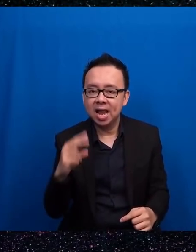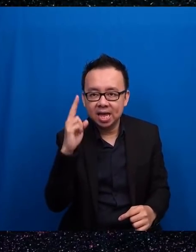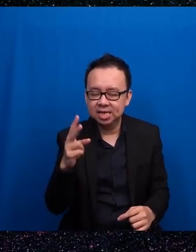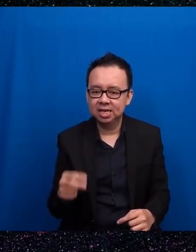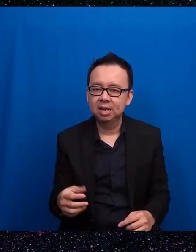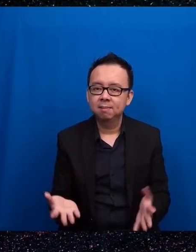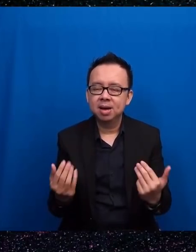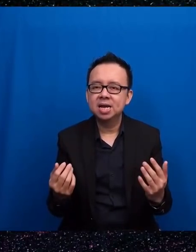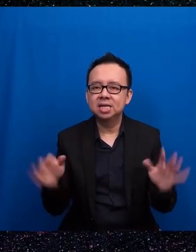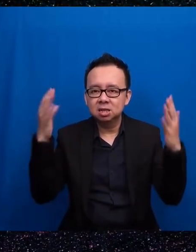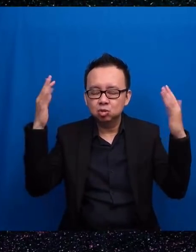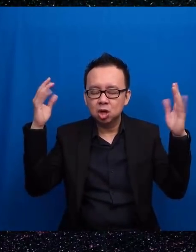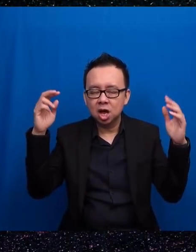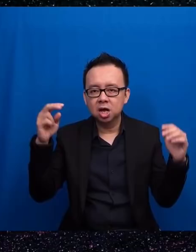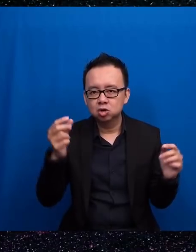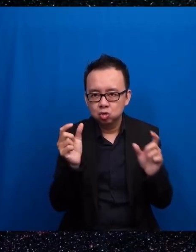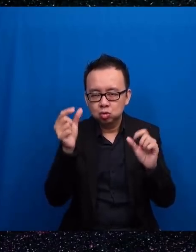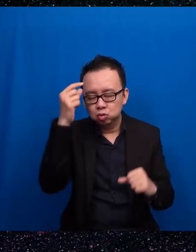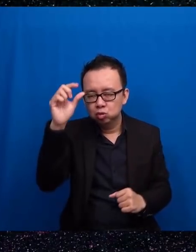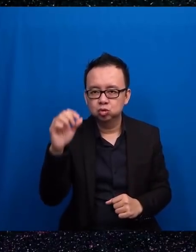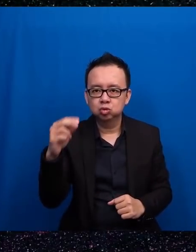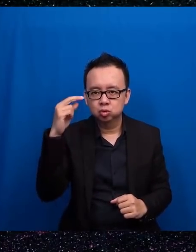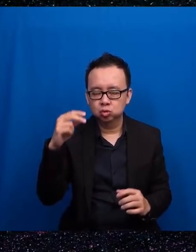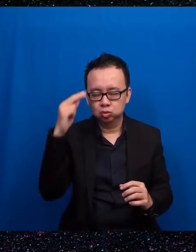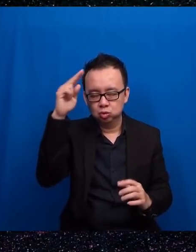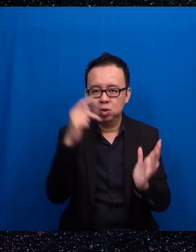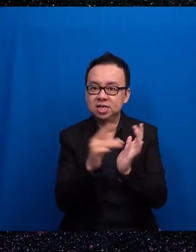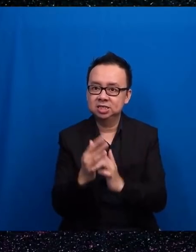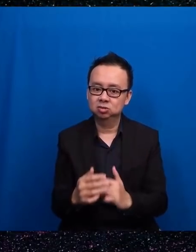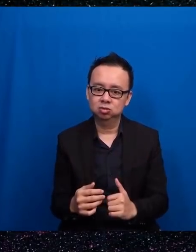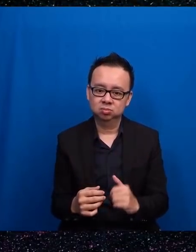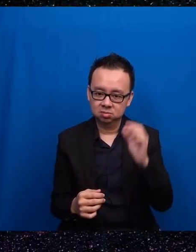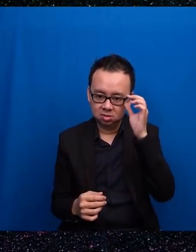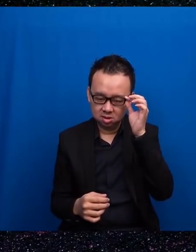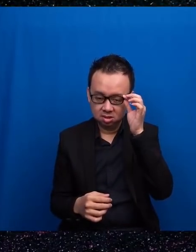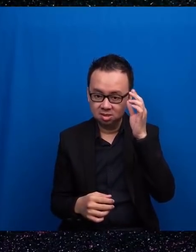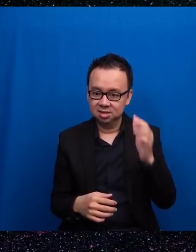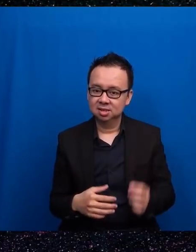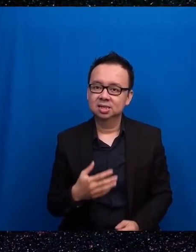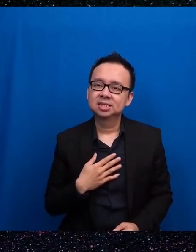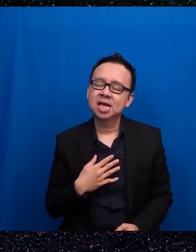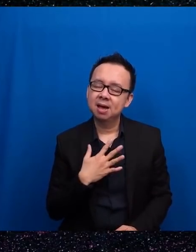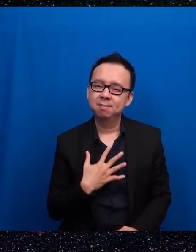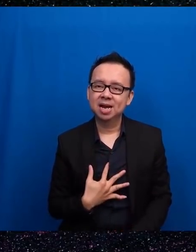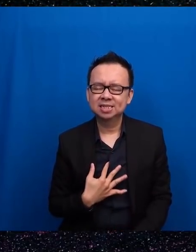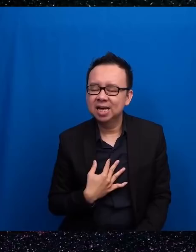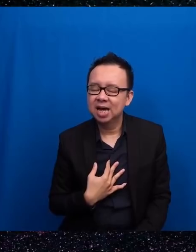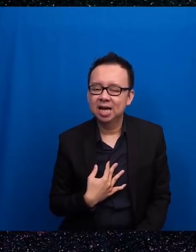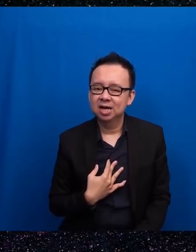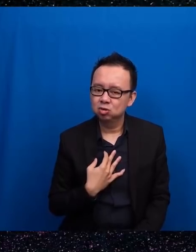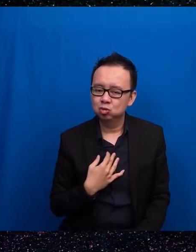Kita kasih tepuk tangan untuk Tuhan Yesus. Saya tidak tahu di siapa, tapi saya merasa saya harus ucapkan dengan iman. Dan semua orang saat ini